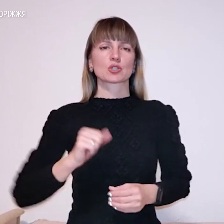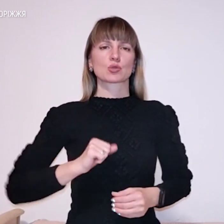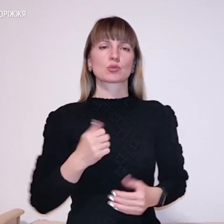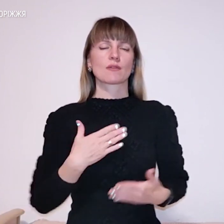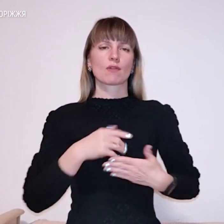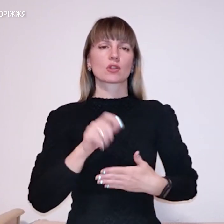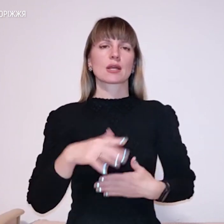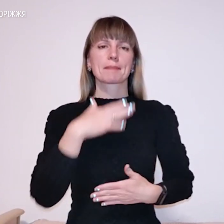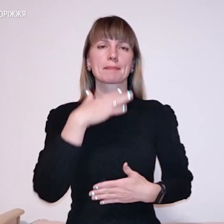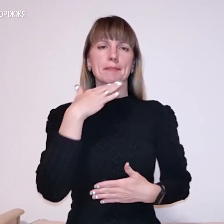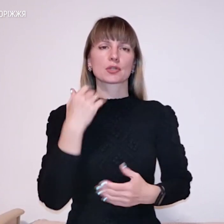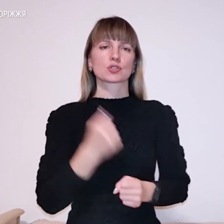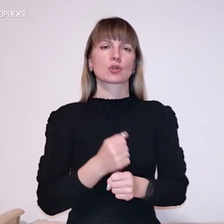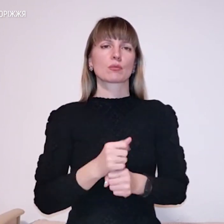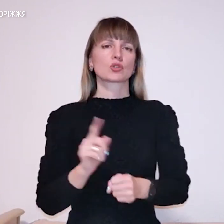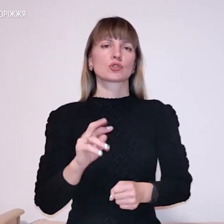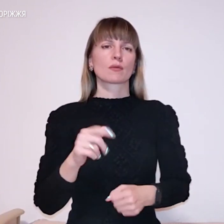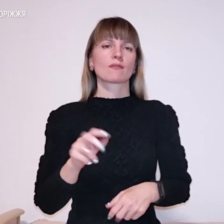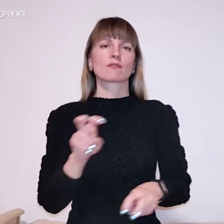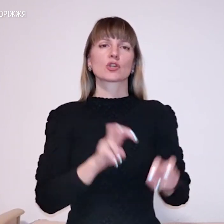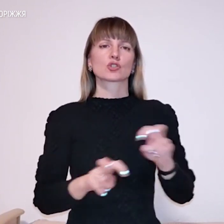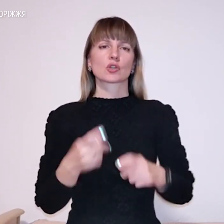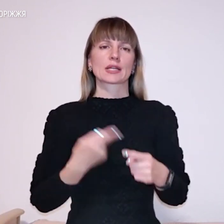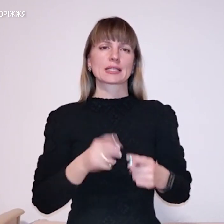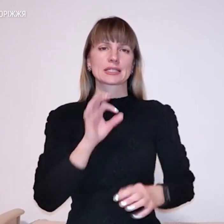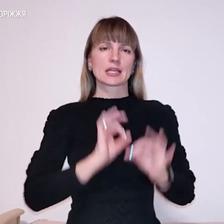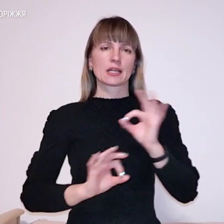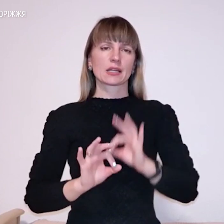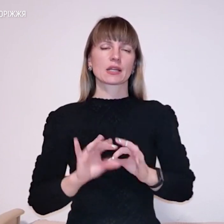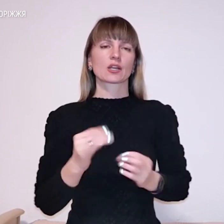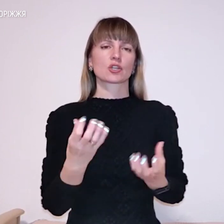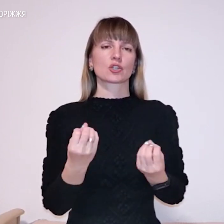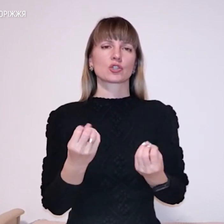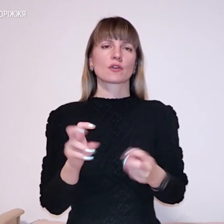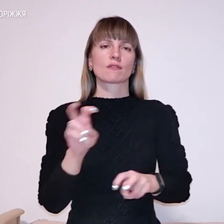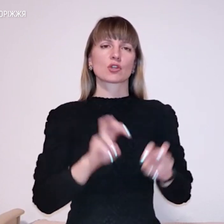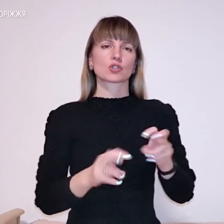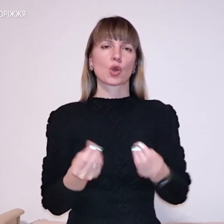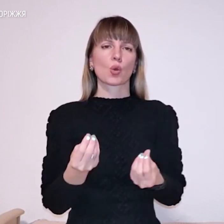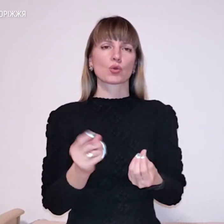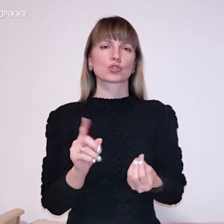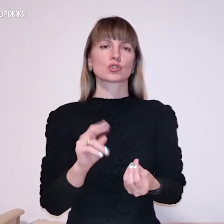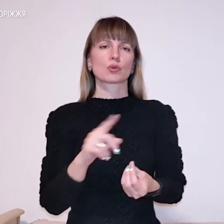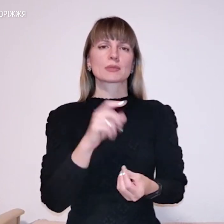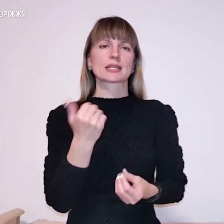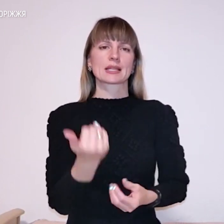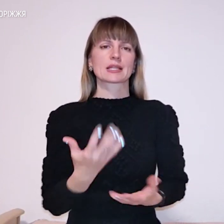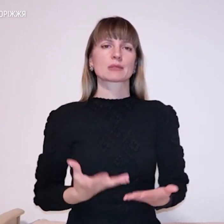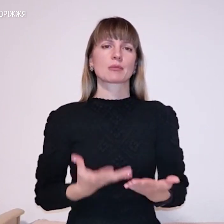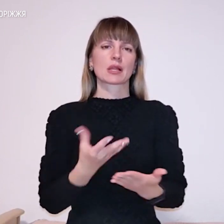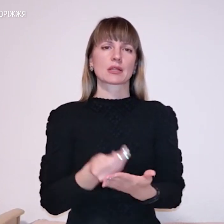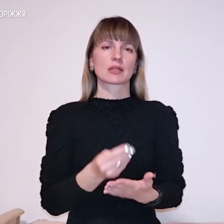друзями-волонтерами багато зробили, аби відшукати ці ліки, а також відшукати кошти, аби за них сплатити. Це десь